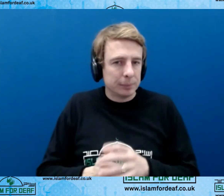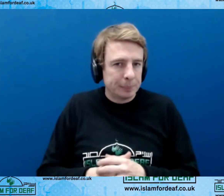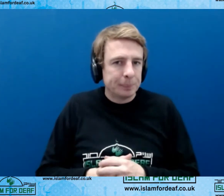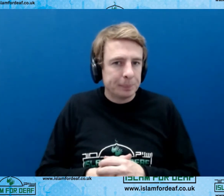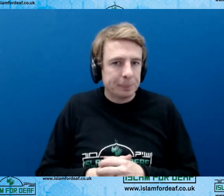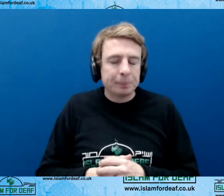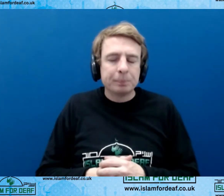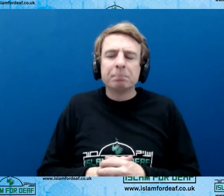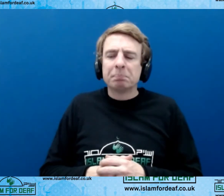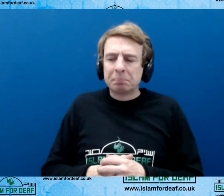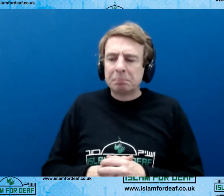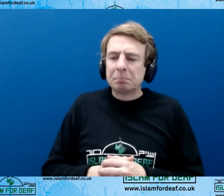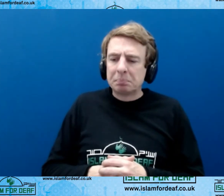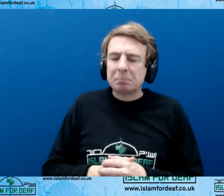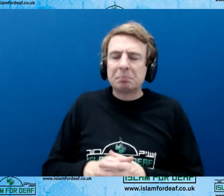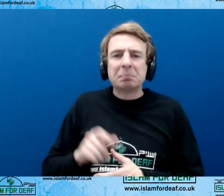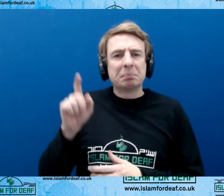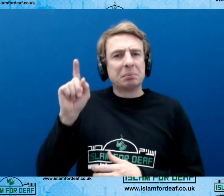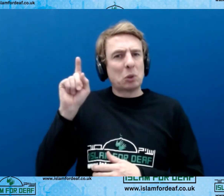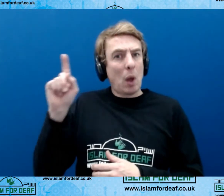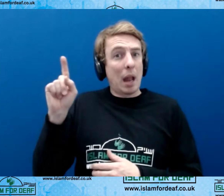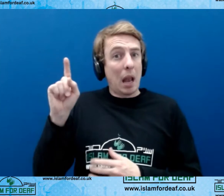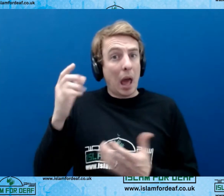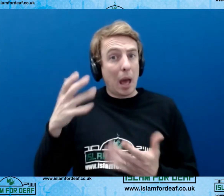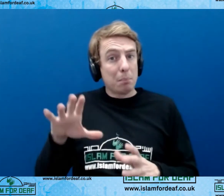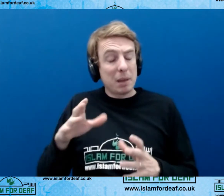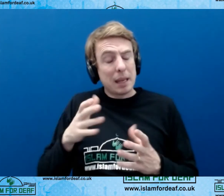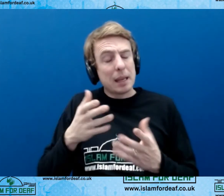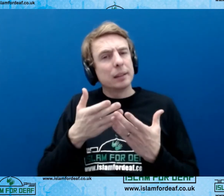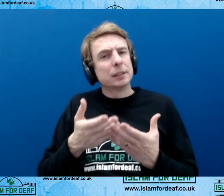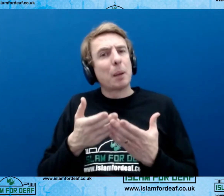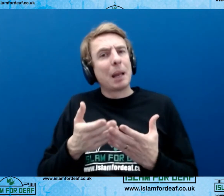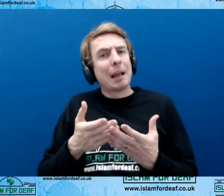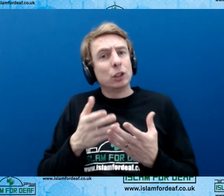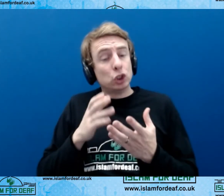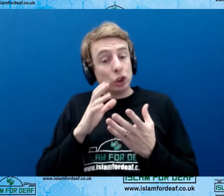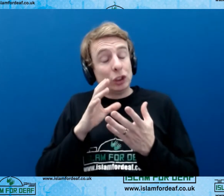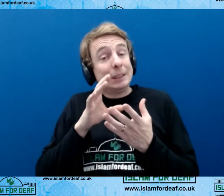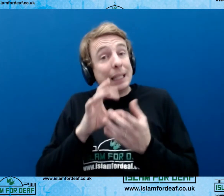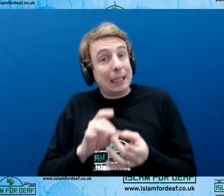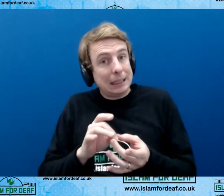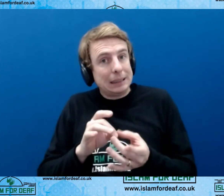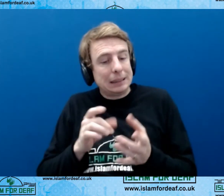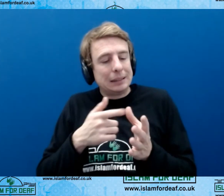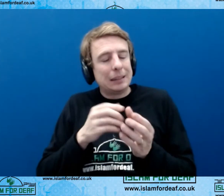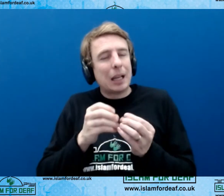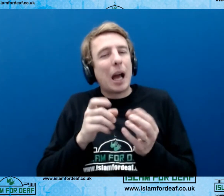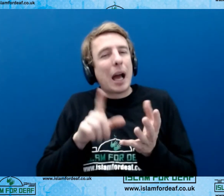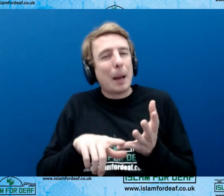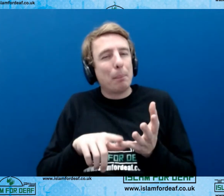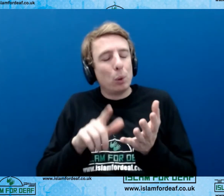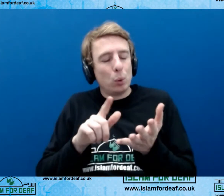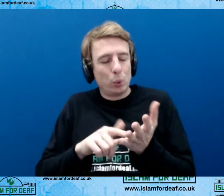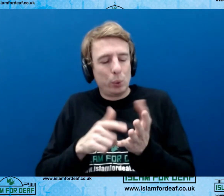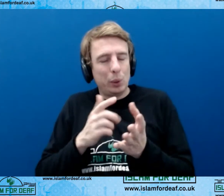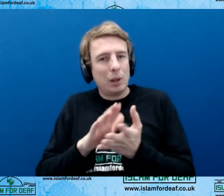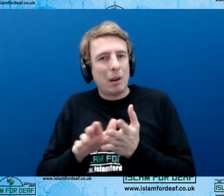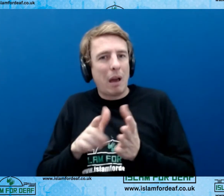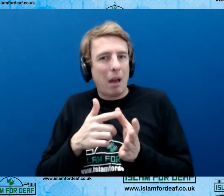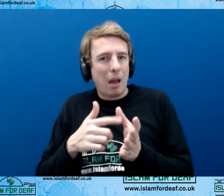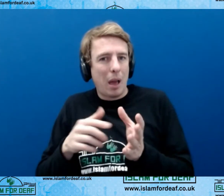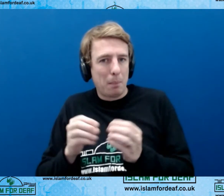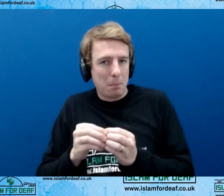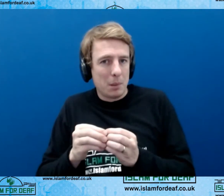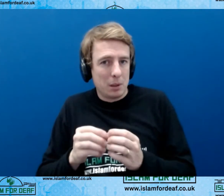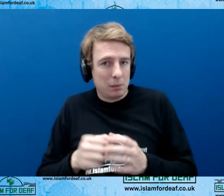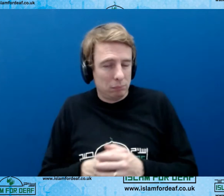against Abu Lahab. وأبو لهب هذا عم النبي عليه الصلاة والسلام، أخو أبوه. And this is